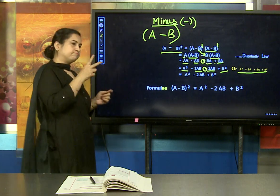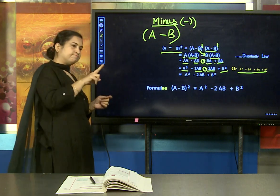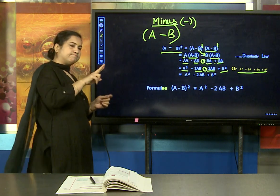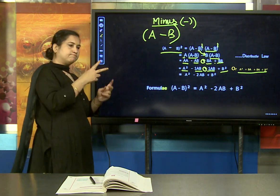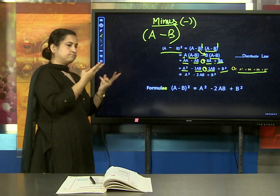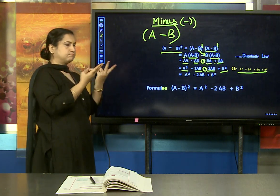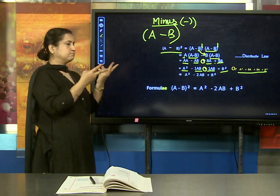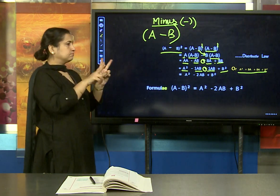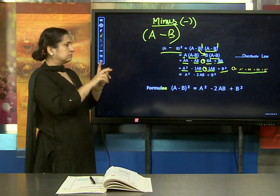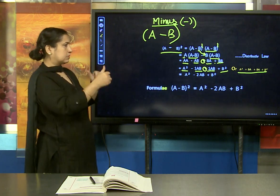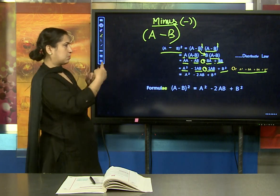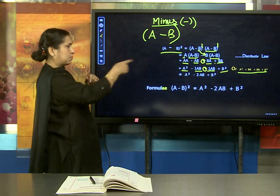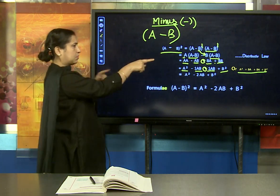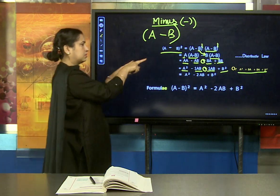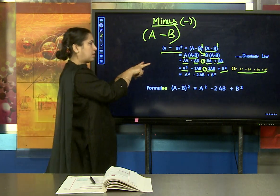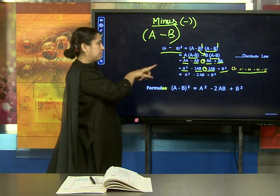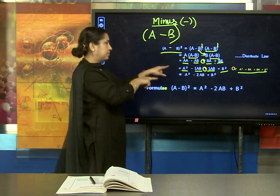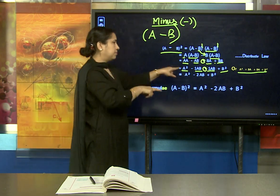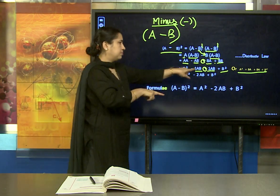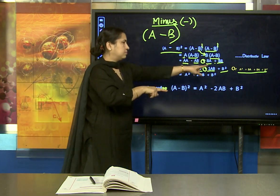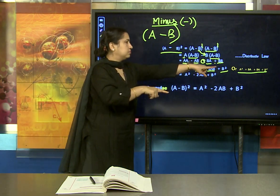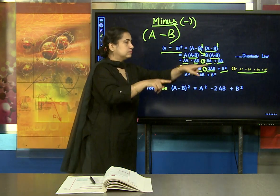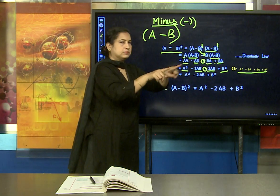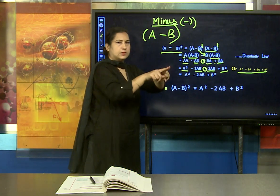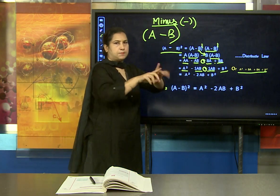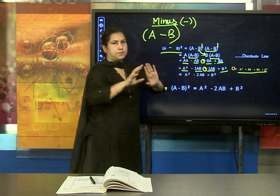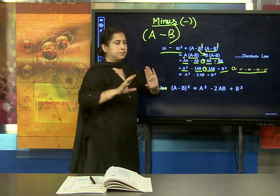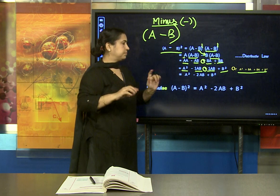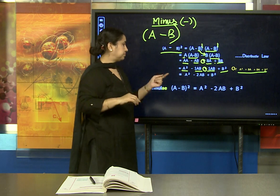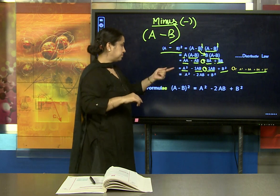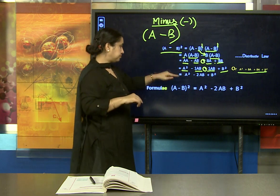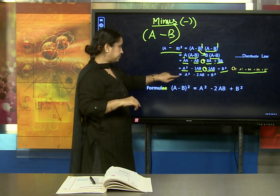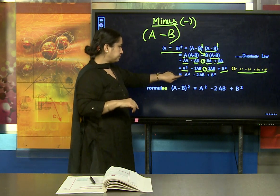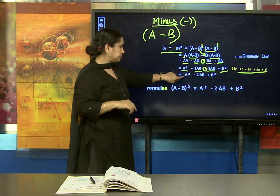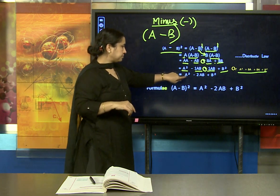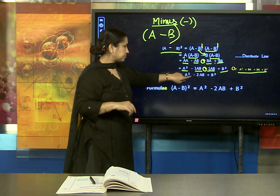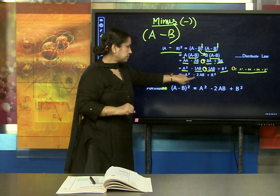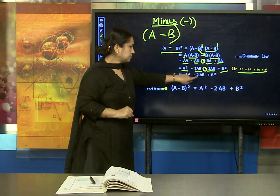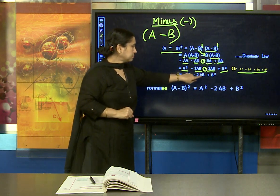तो आप जमा और घटा के अनुरूप इस सवाल में